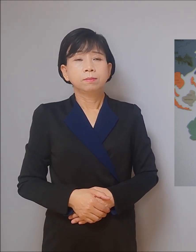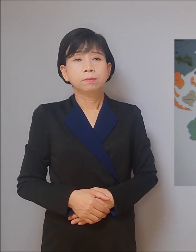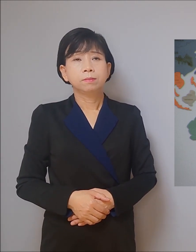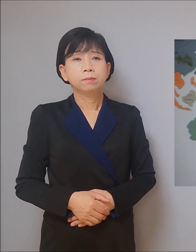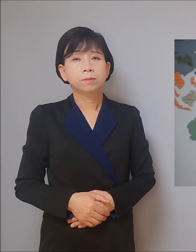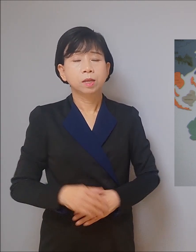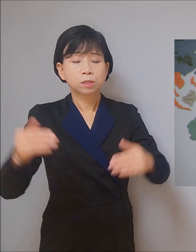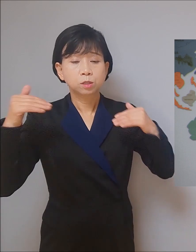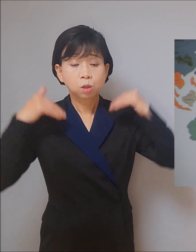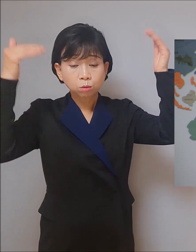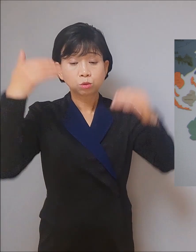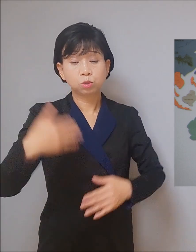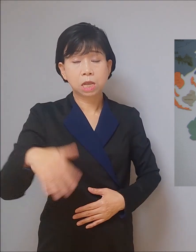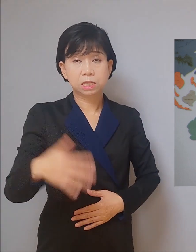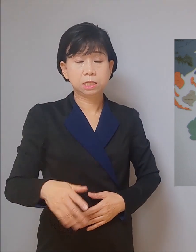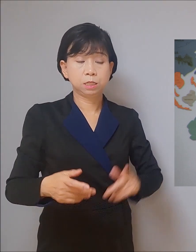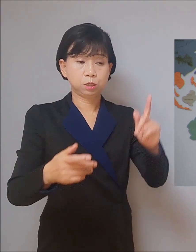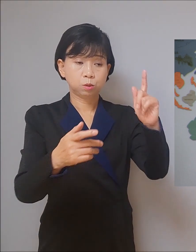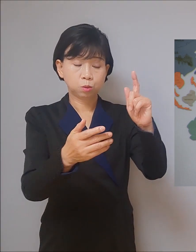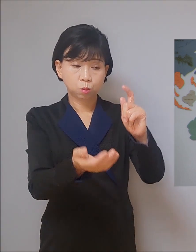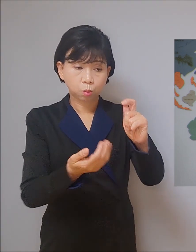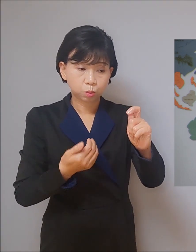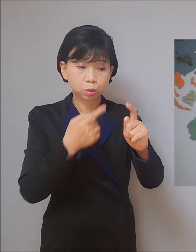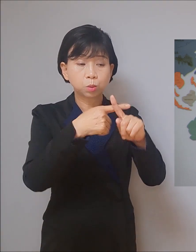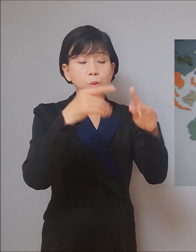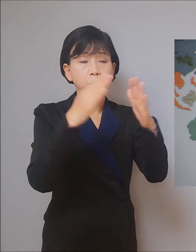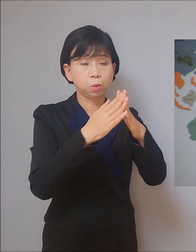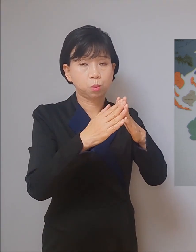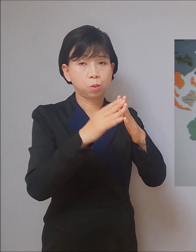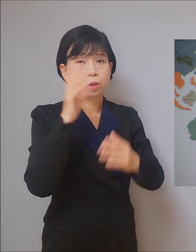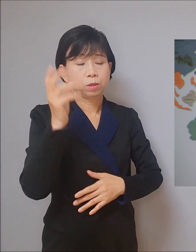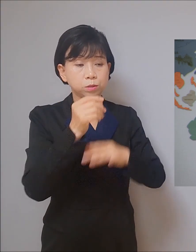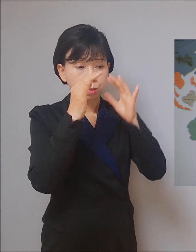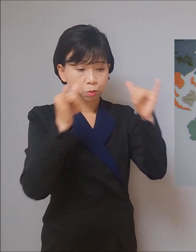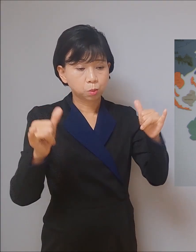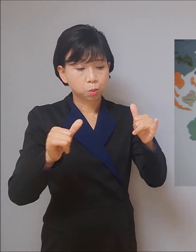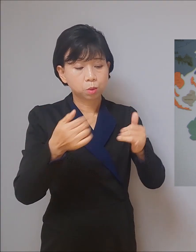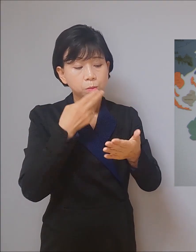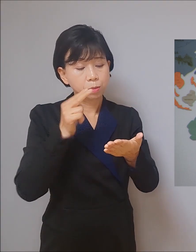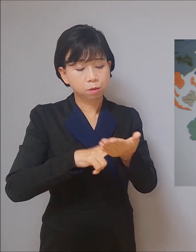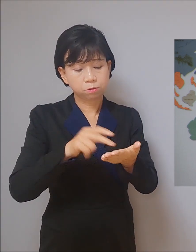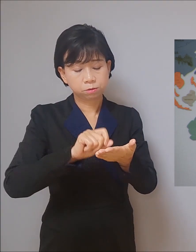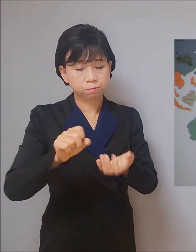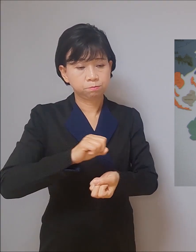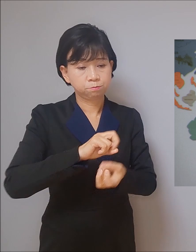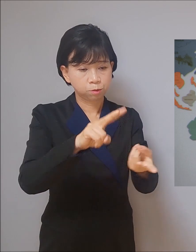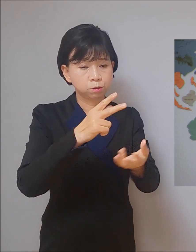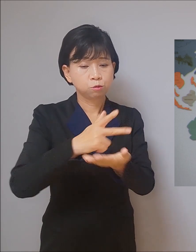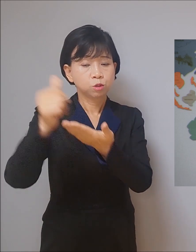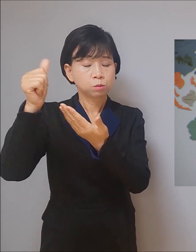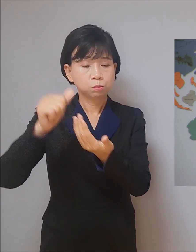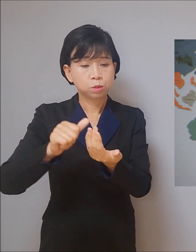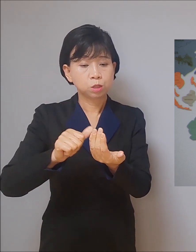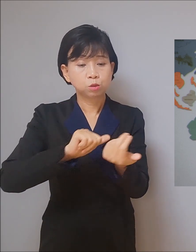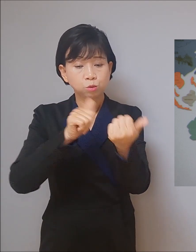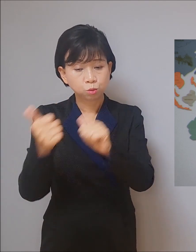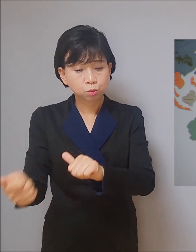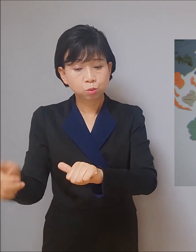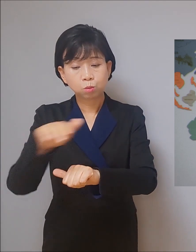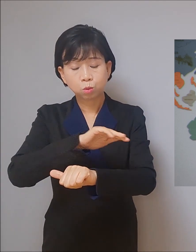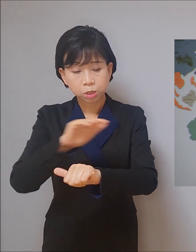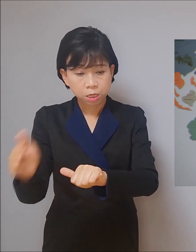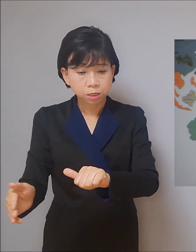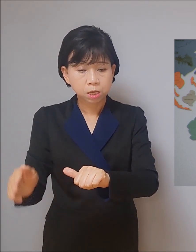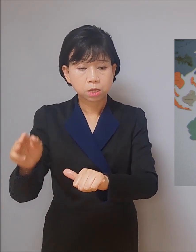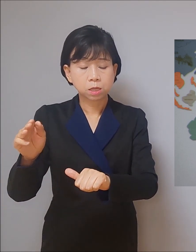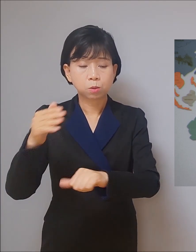아직 미성숙한 고린도 교회 성도들에게 바울이 편지를 한 거죠. 주님이 죽으시고 주님이 장사 지내시고